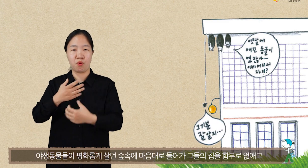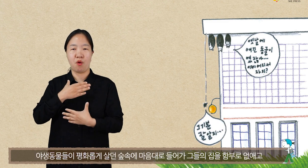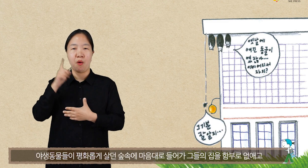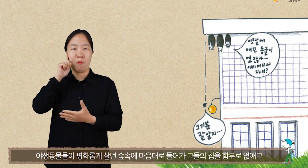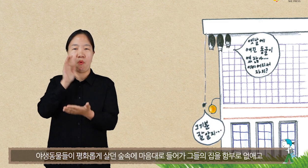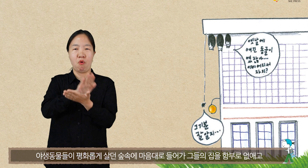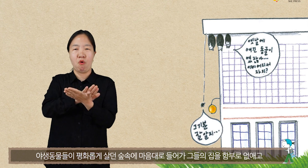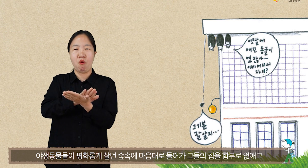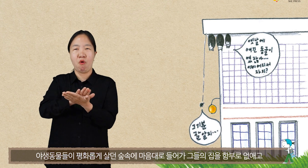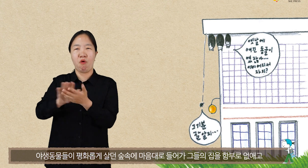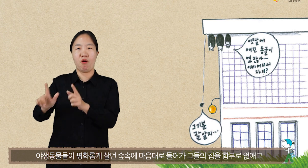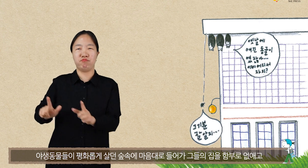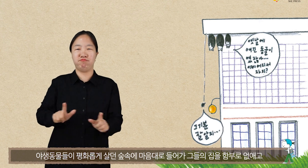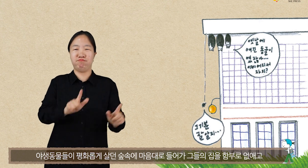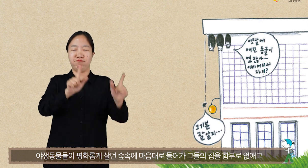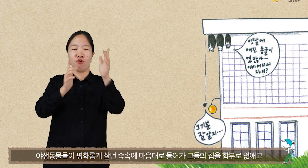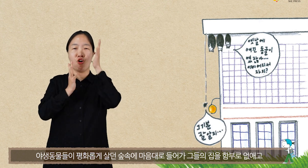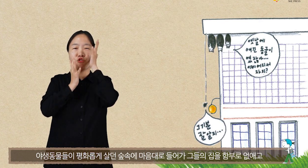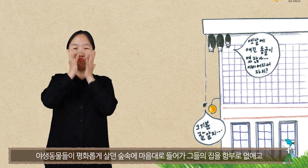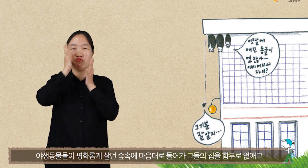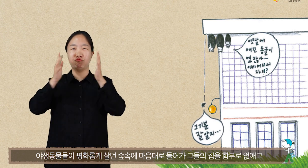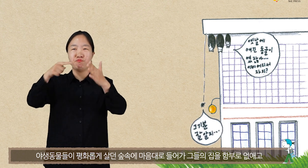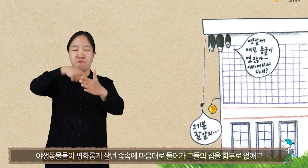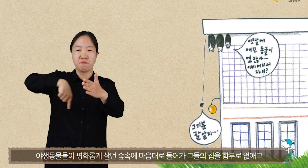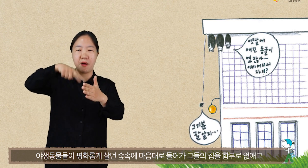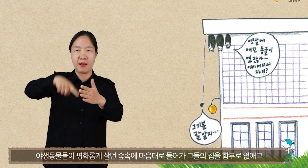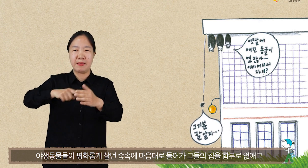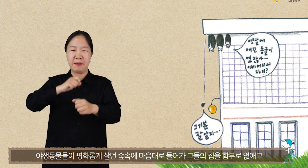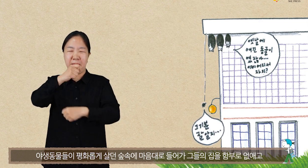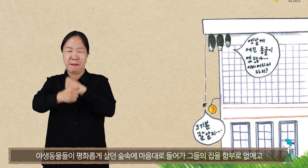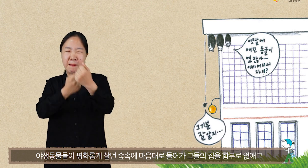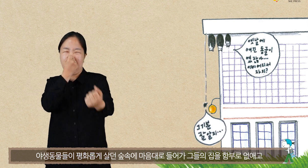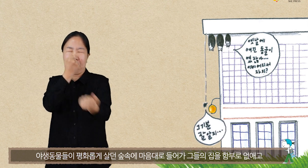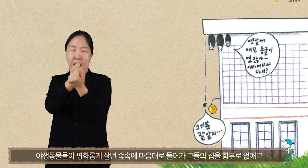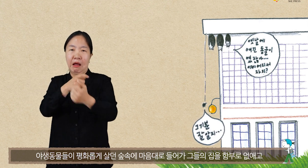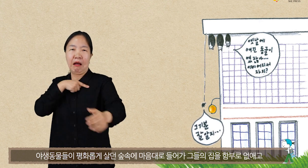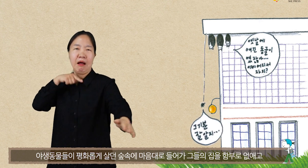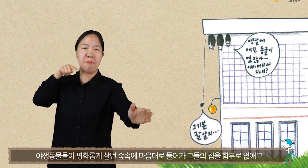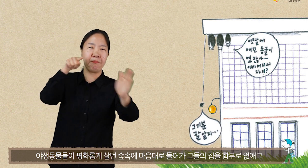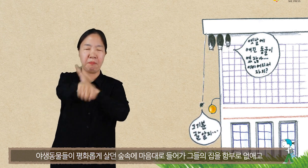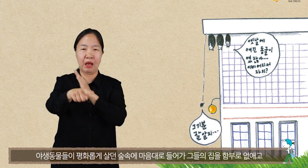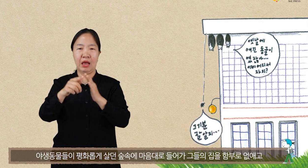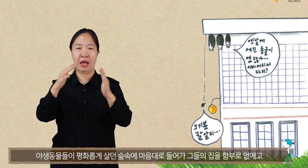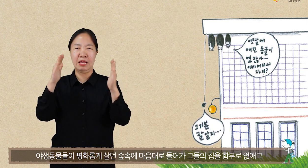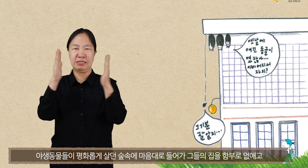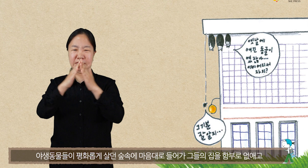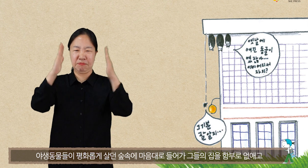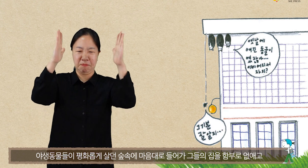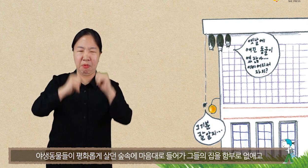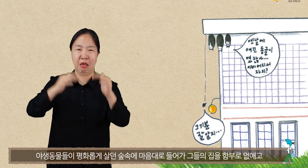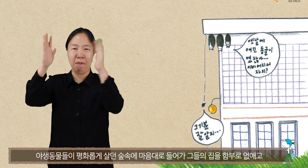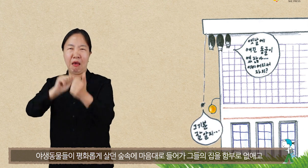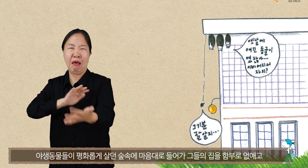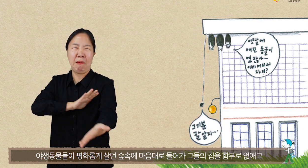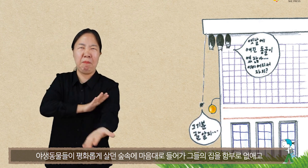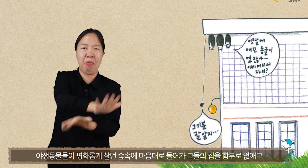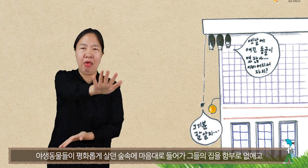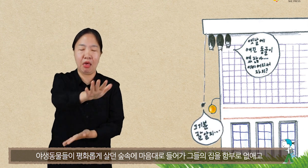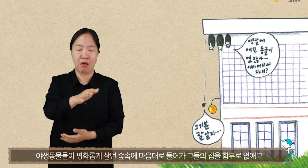야생동물들이 평화롭게 살던 숲속에 마음대로 들어가 그들의 집을 함부로 없애고,